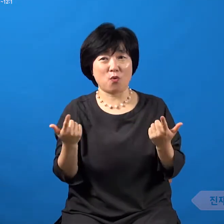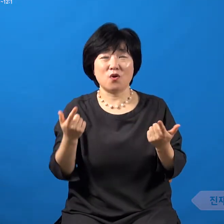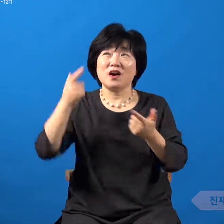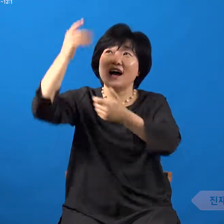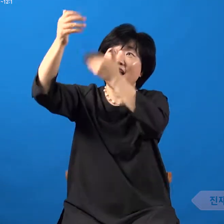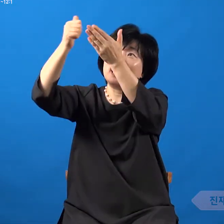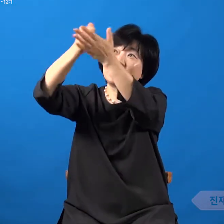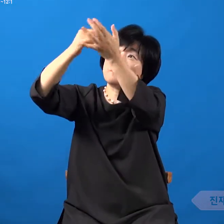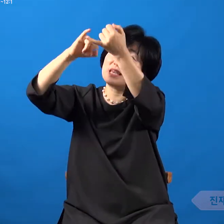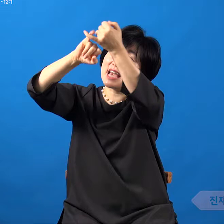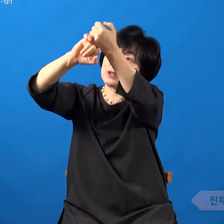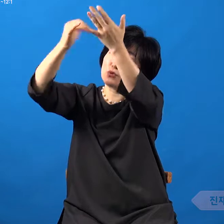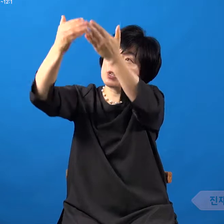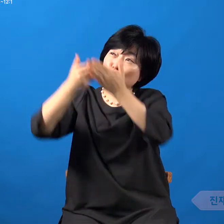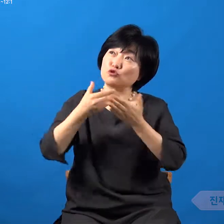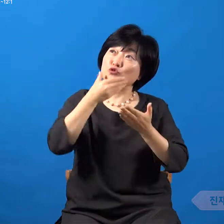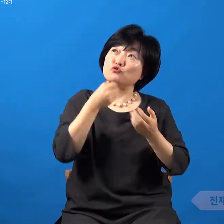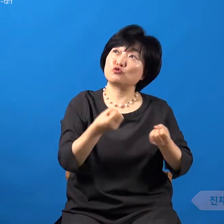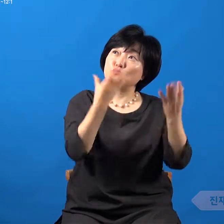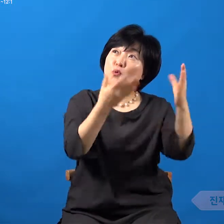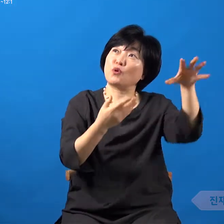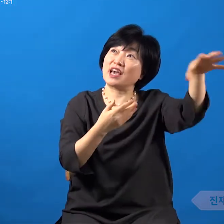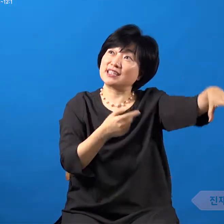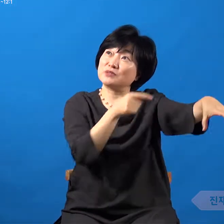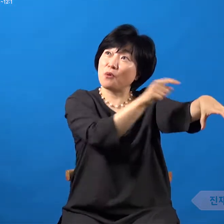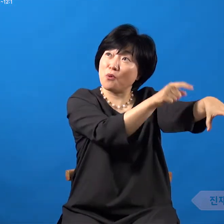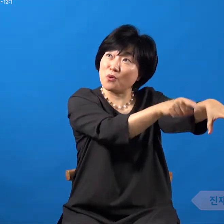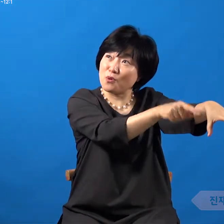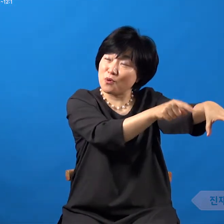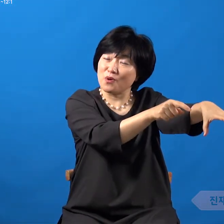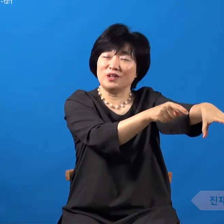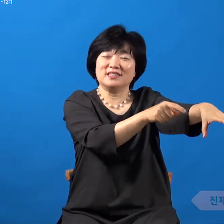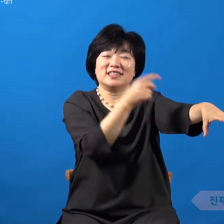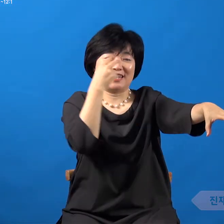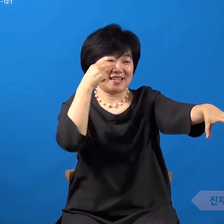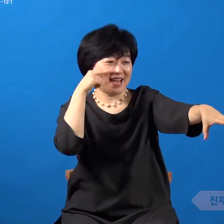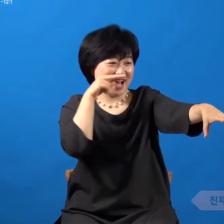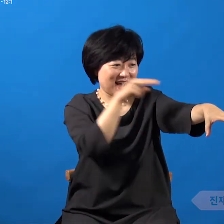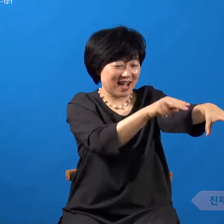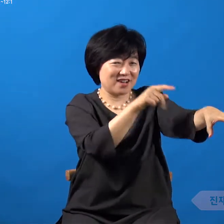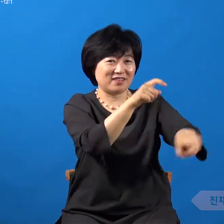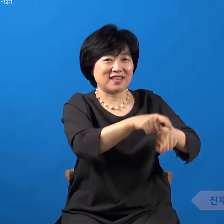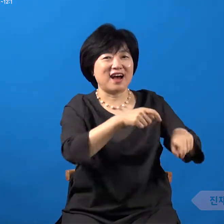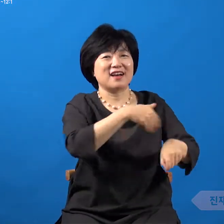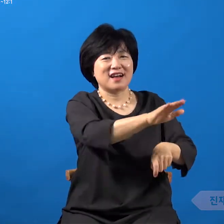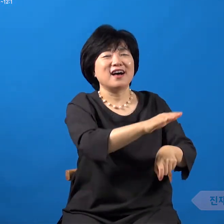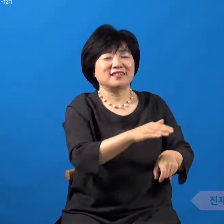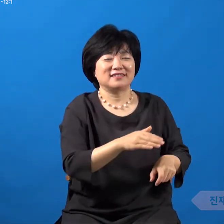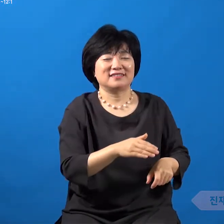아니라 약속의 땅 축복을 향해 나아가는